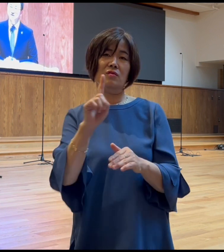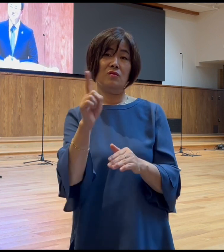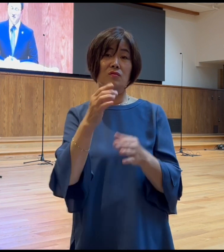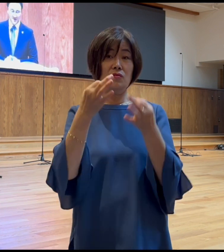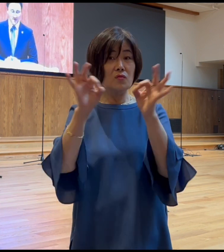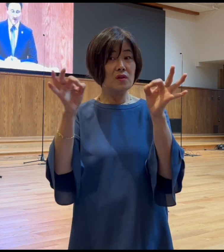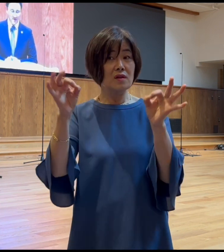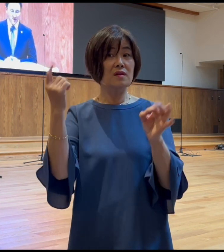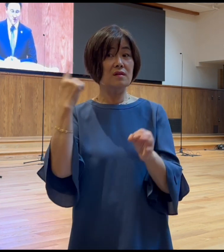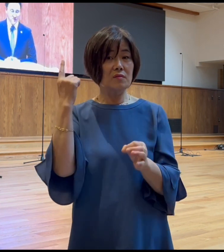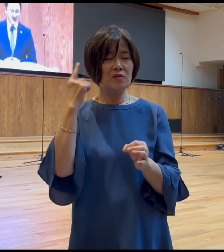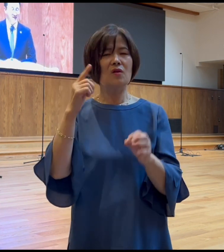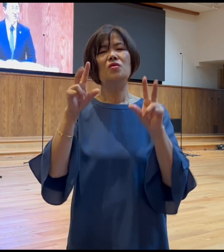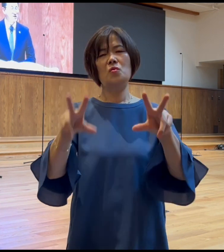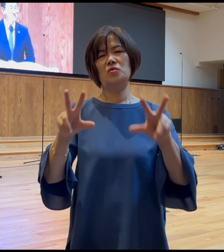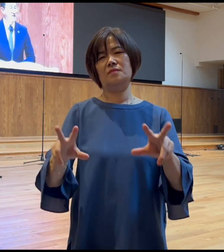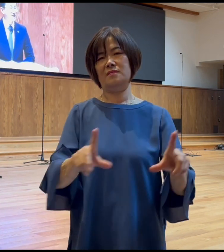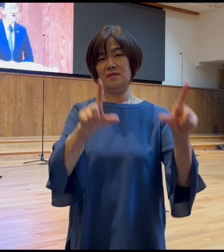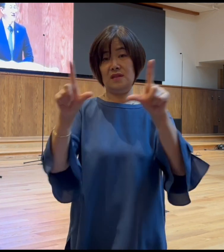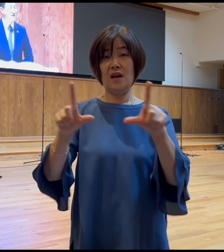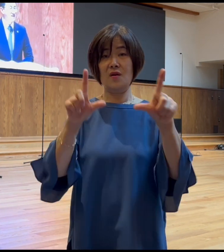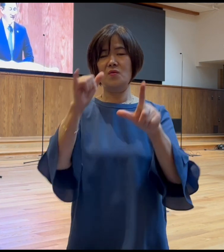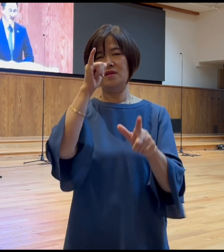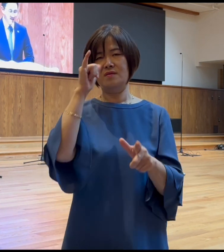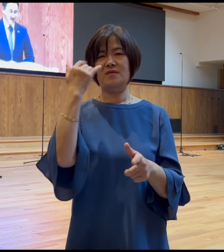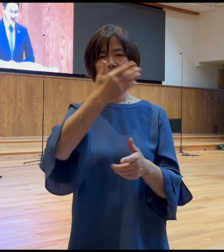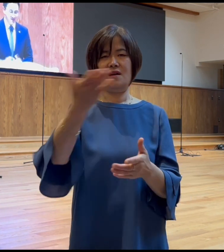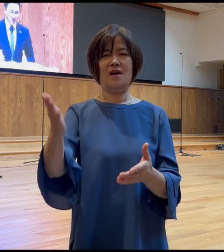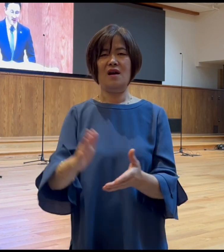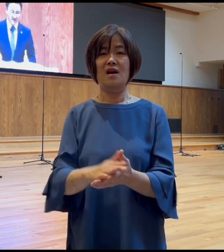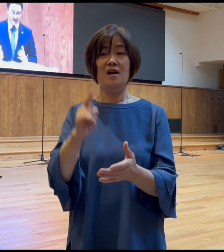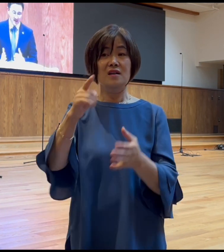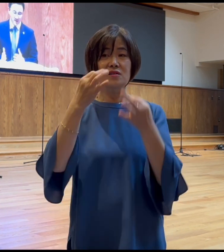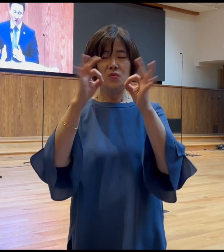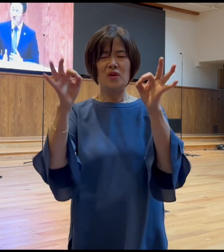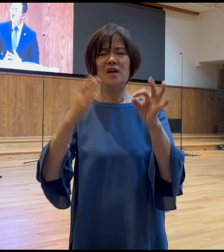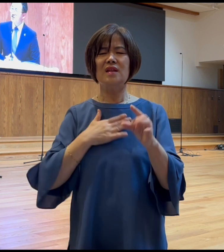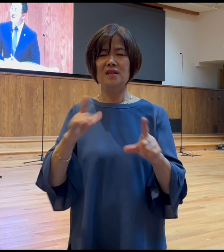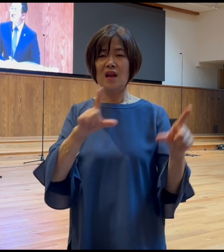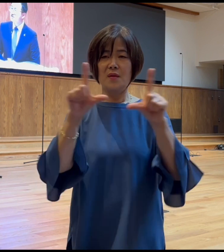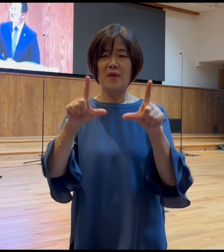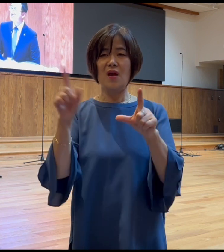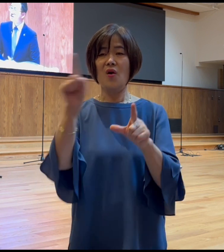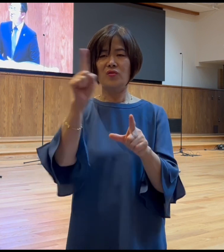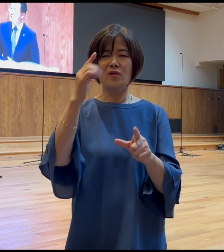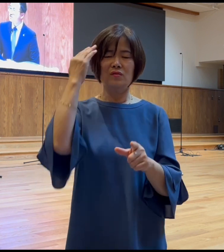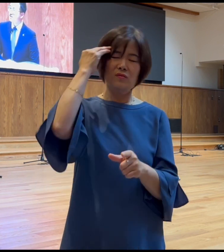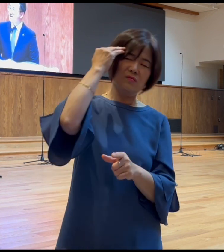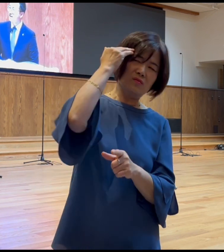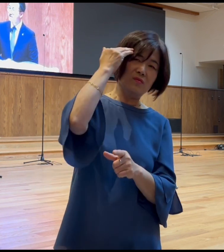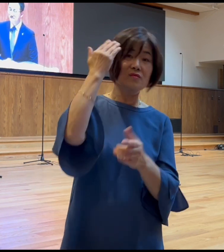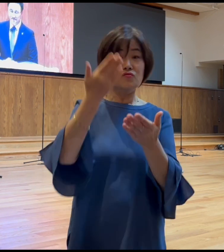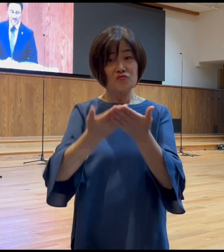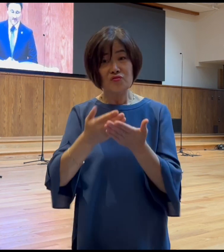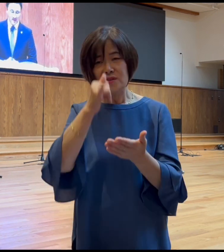소리를 들으시면서 요즘 살아가고 계십니까? 그 소리가 내 삶에 어떤 영향을 미치고